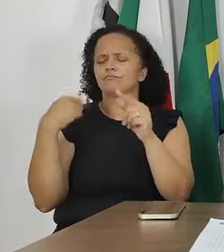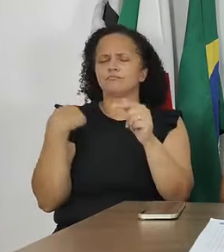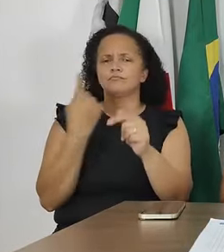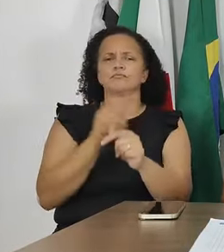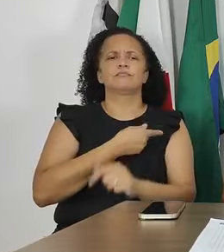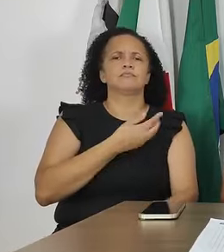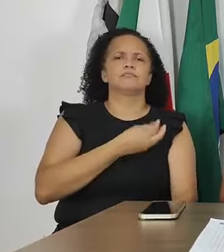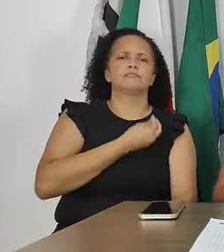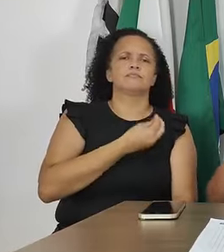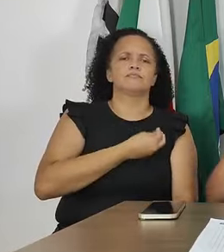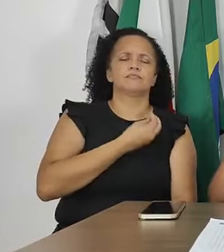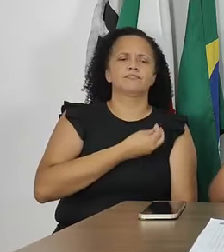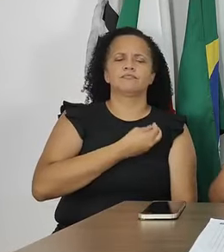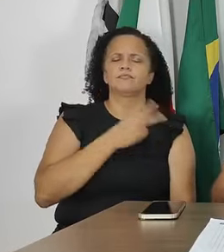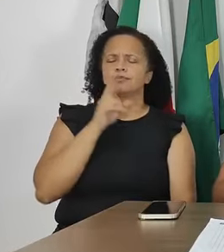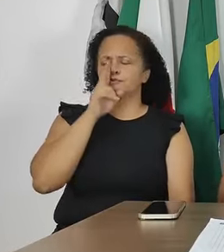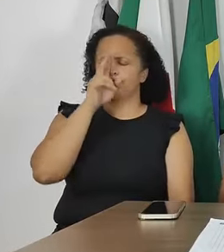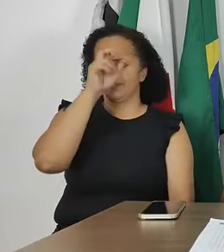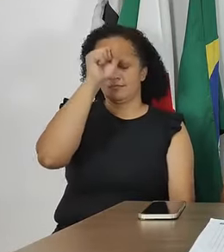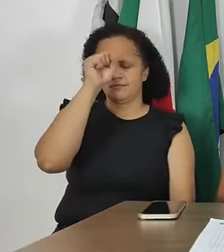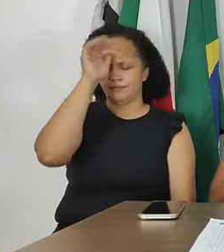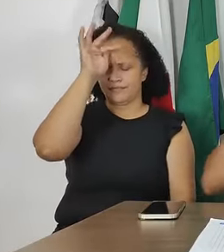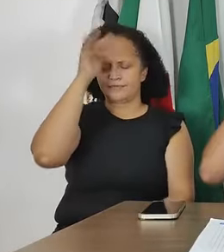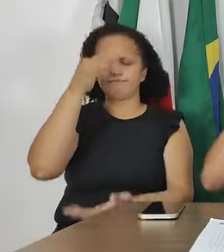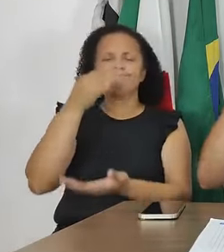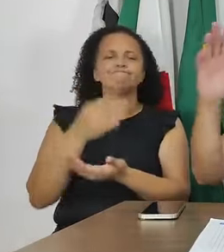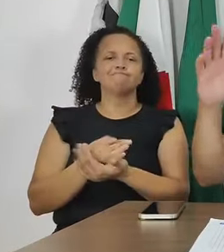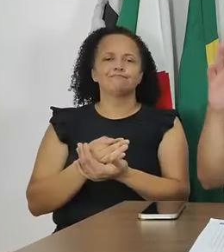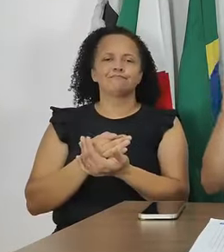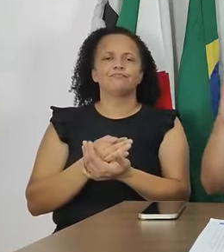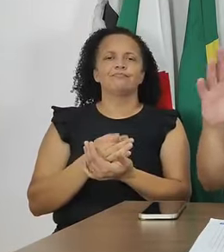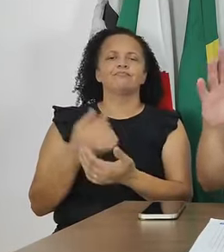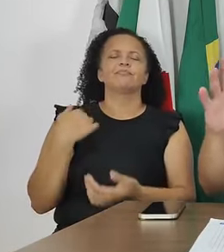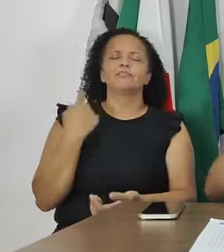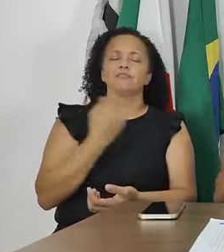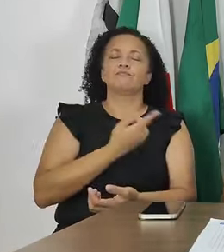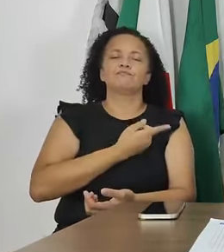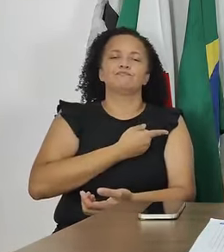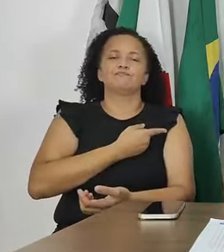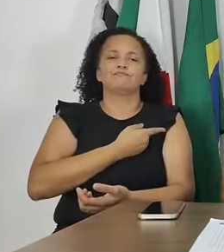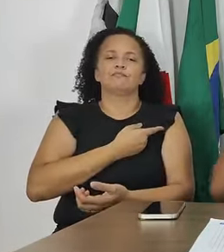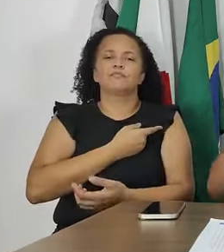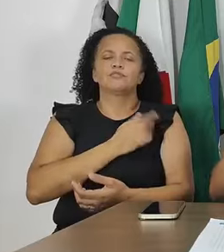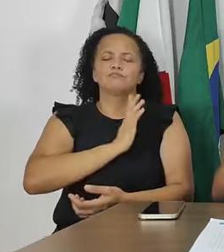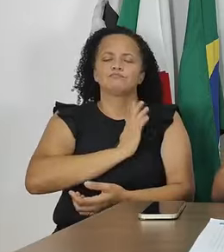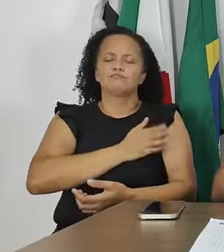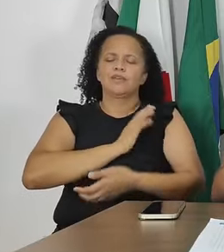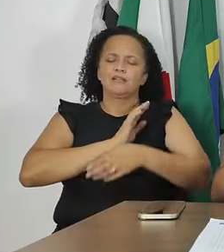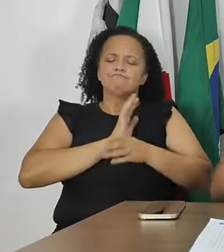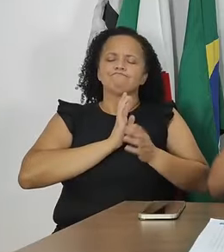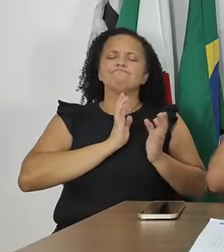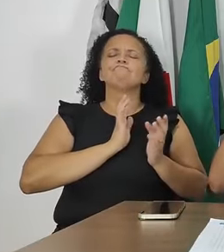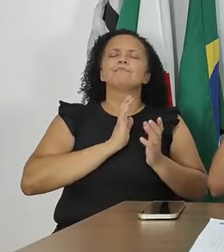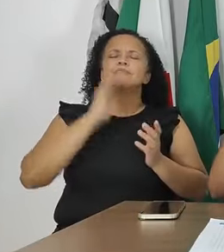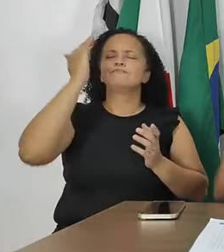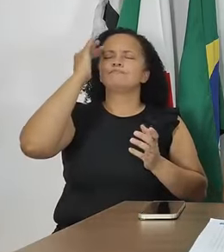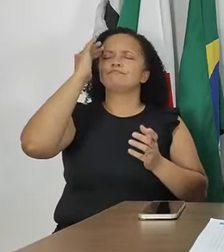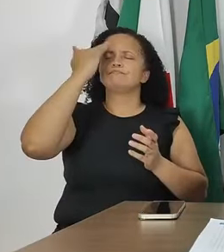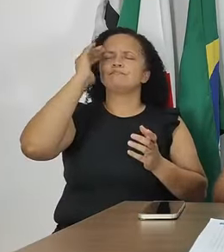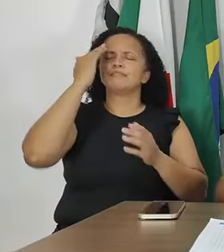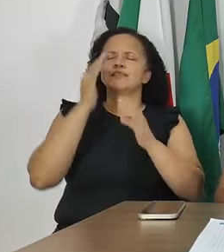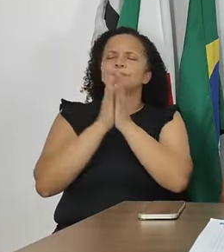vidas. Fortalece a nossa fé, abre os nossos olhos espirituais para que possamos ver aquilo